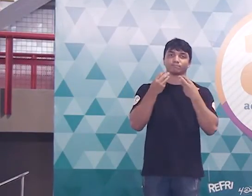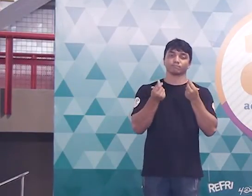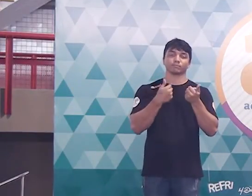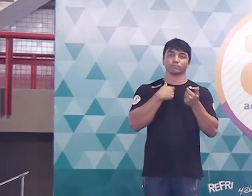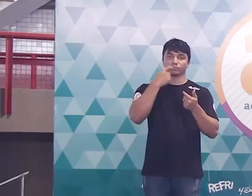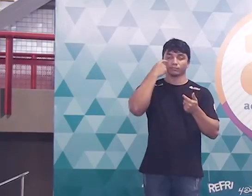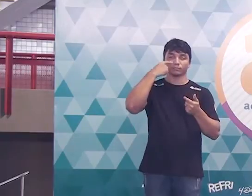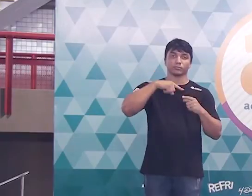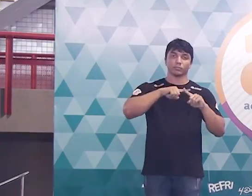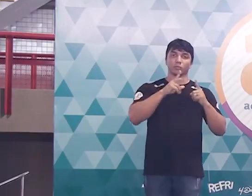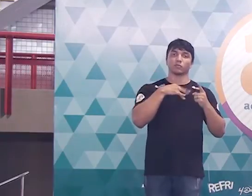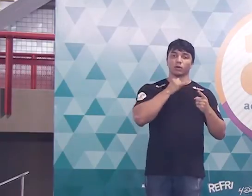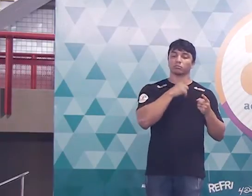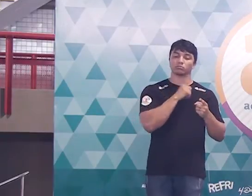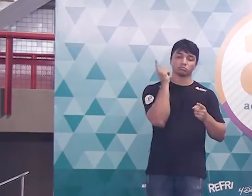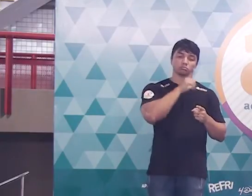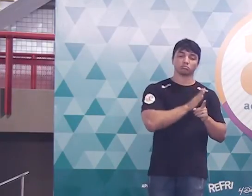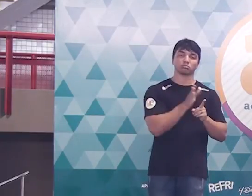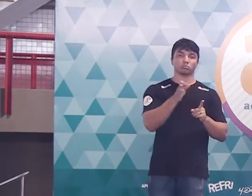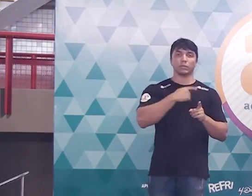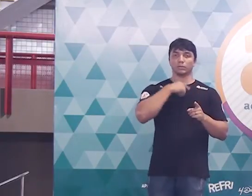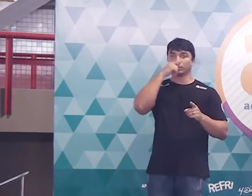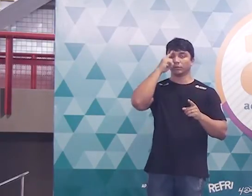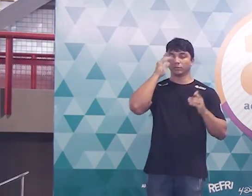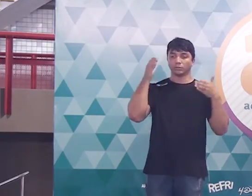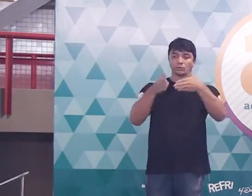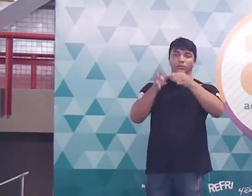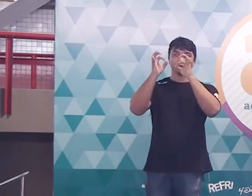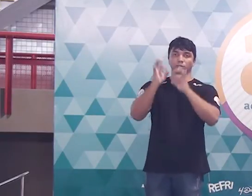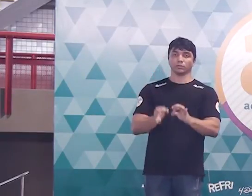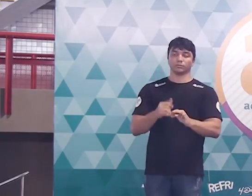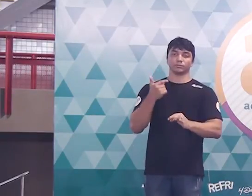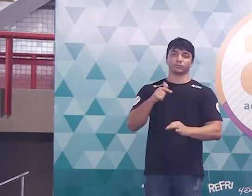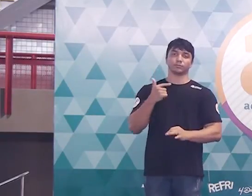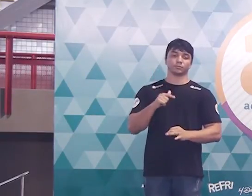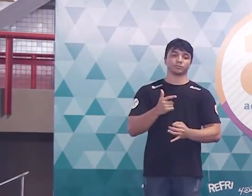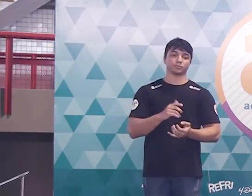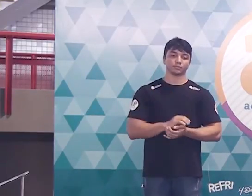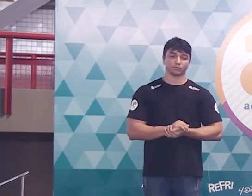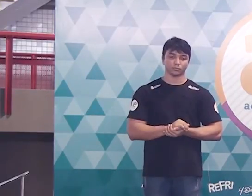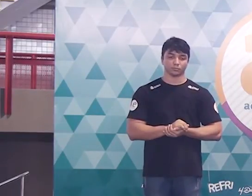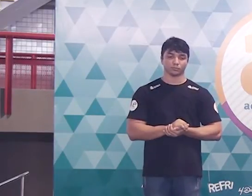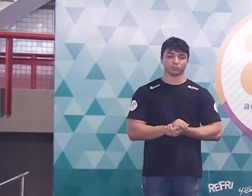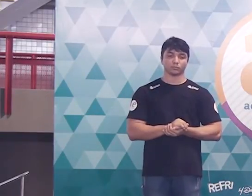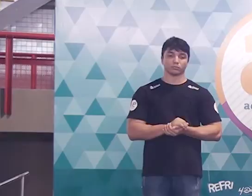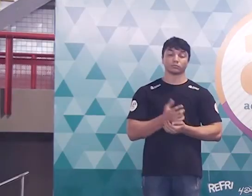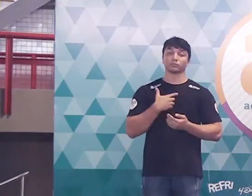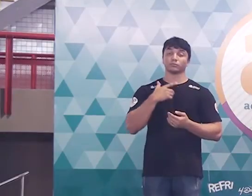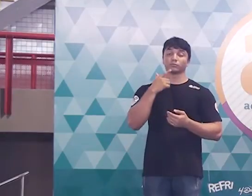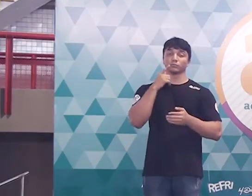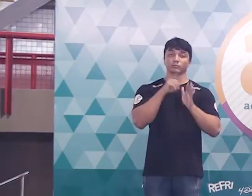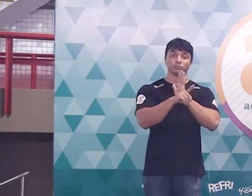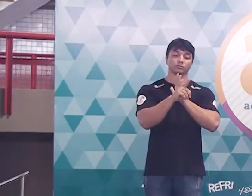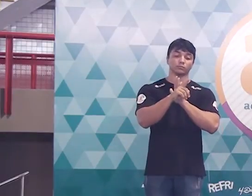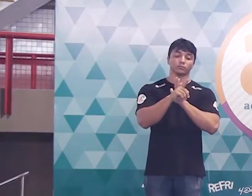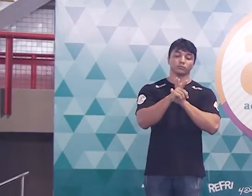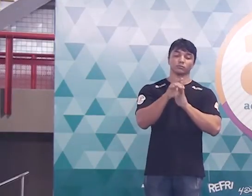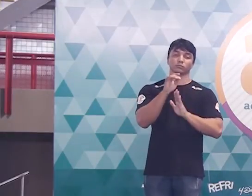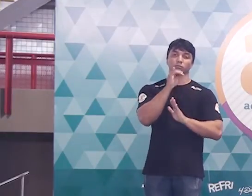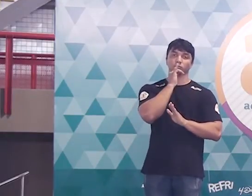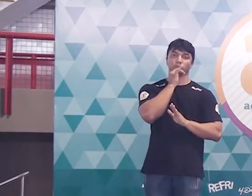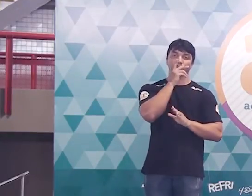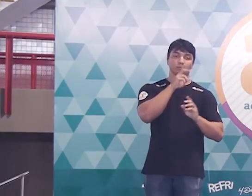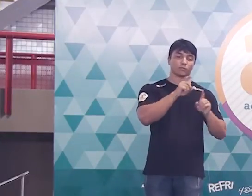Eu só digo que vai ser uma alternativa, mas é difícil a gente ter uma previsão quanto a isso. Aí ela pergunta se no caso aqui,